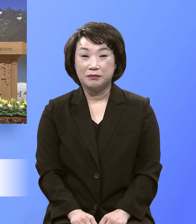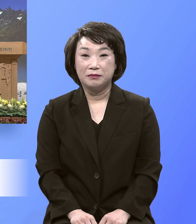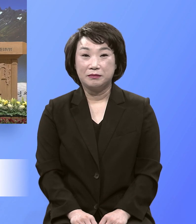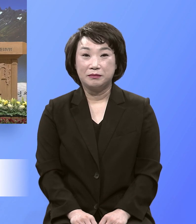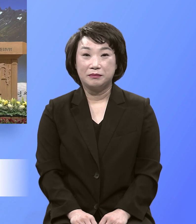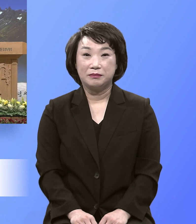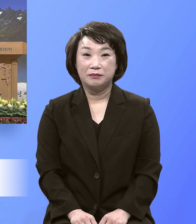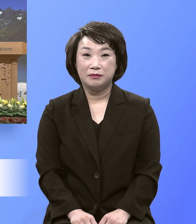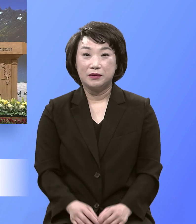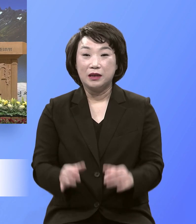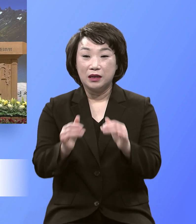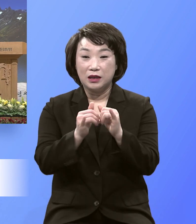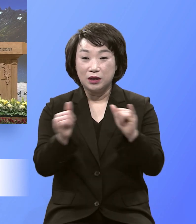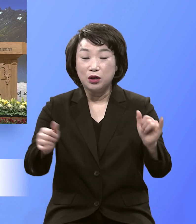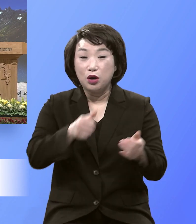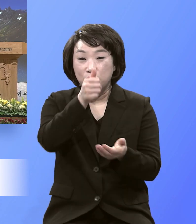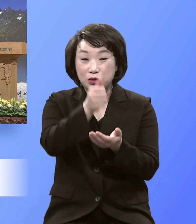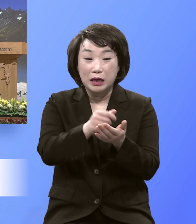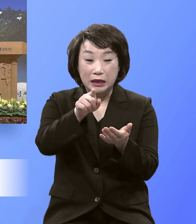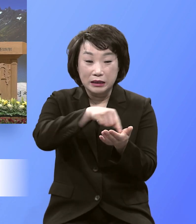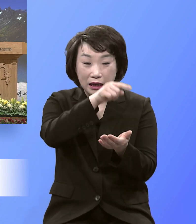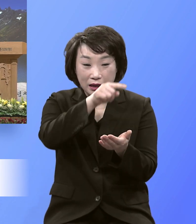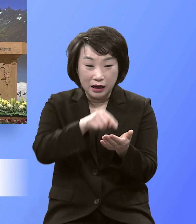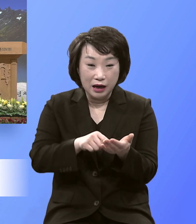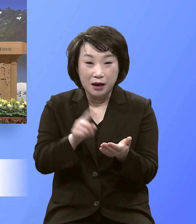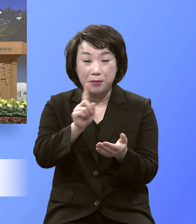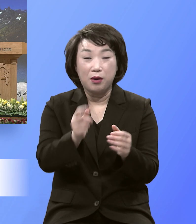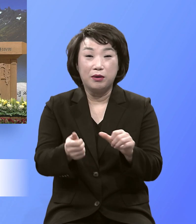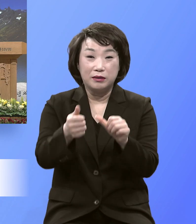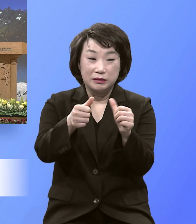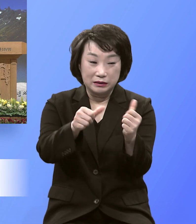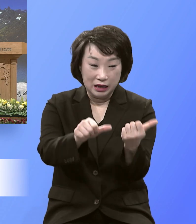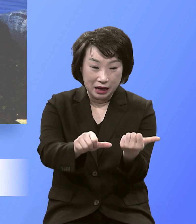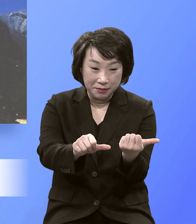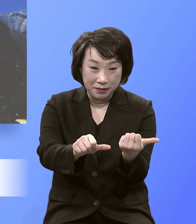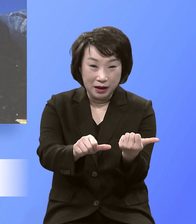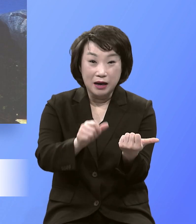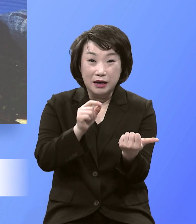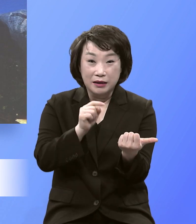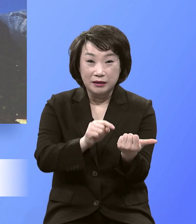인류의 죄값은 사망이라고는